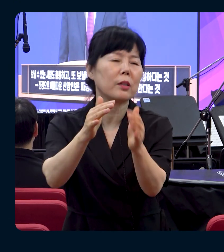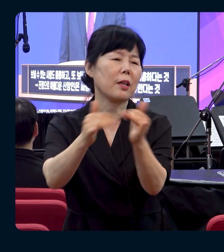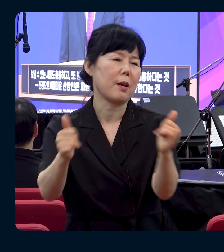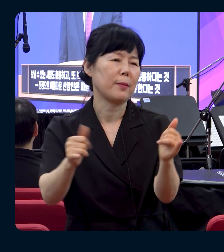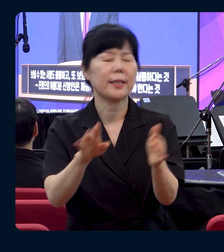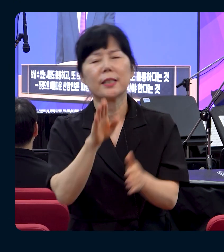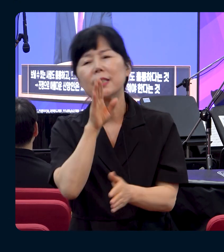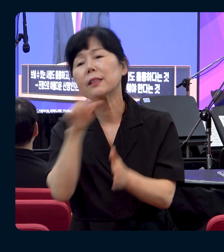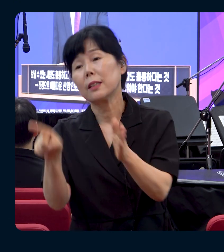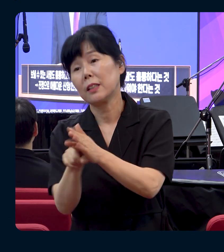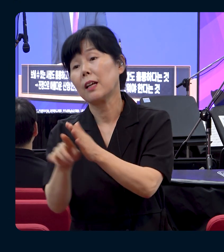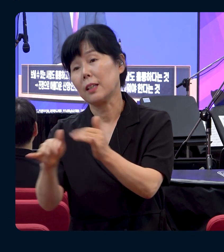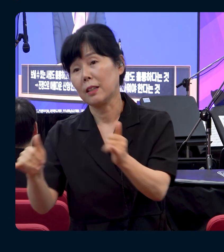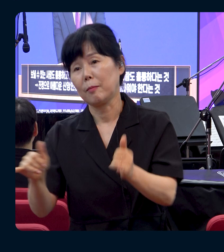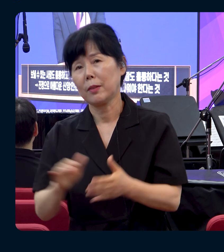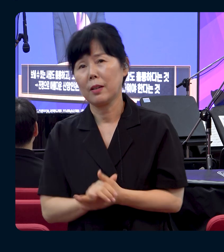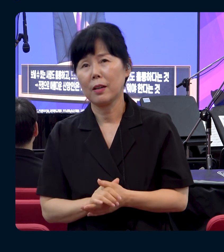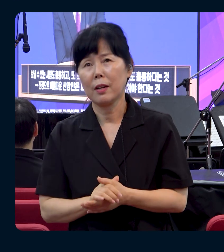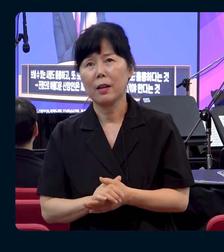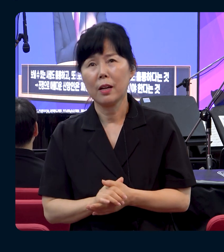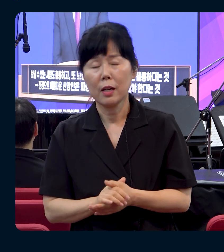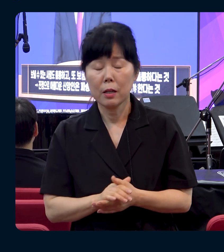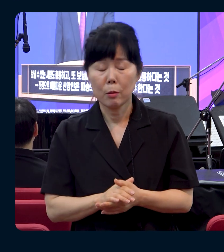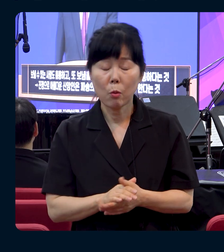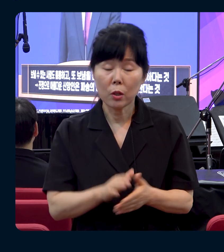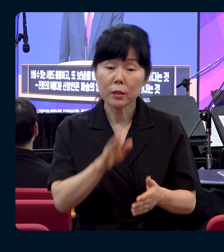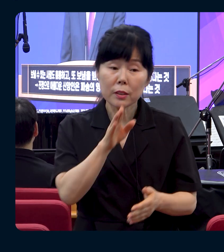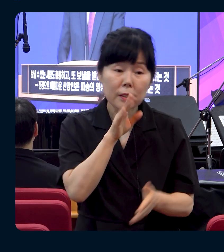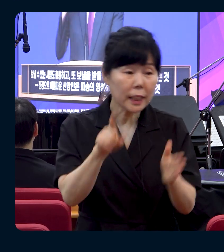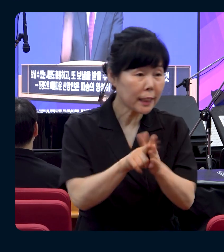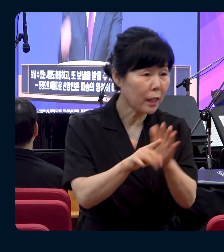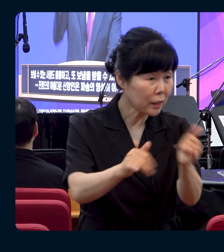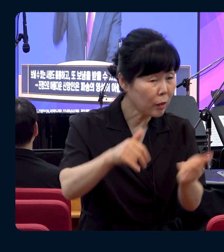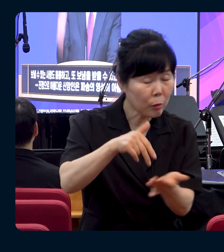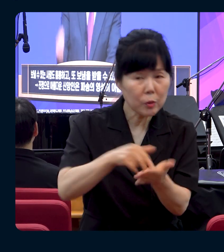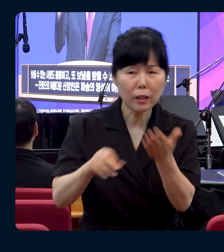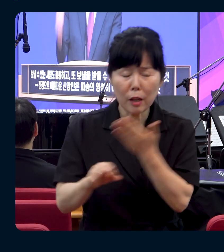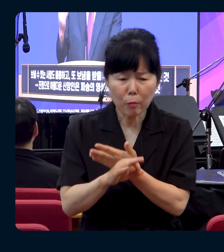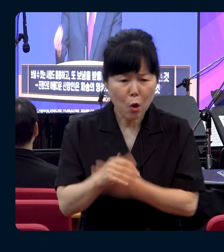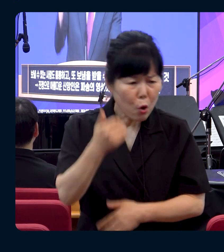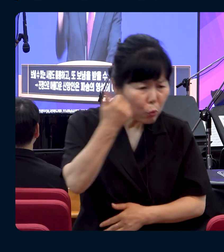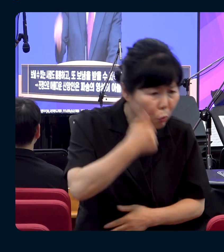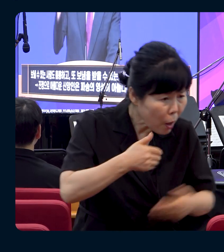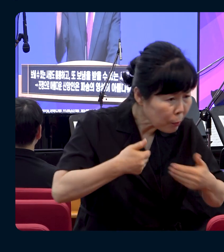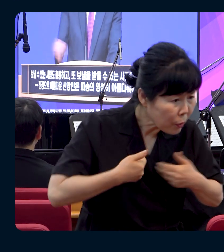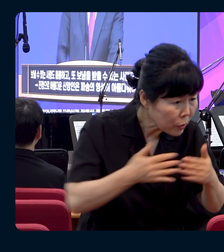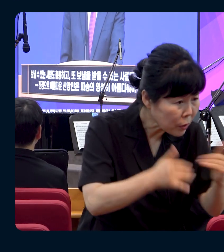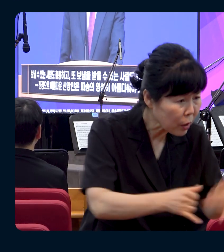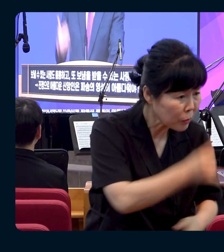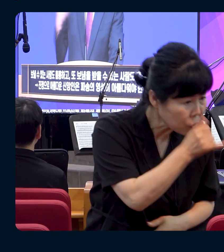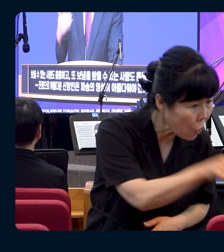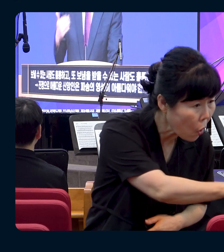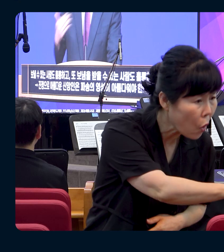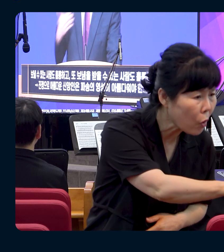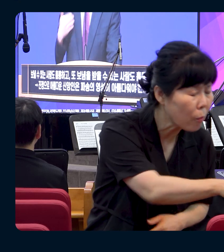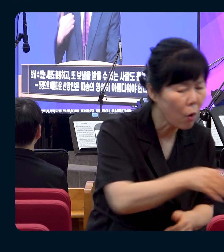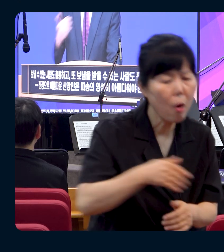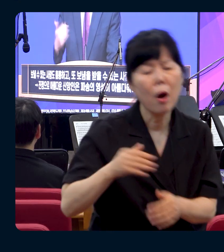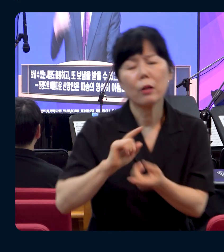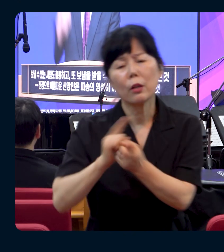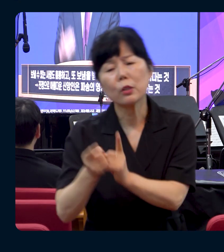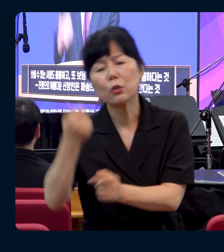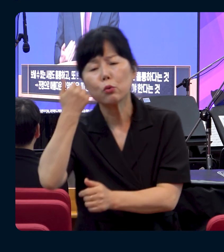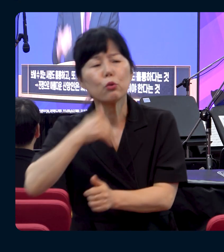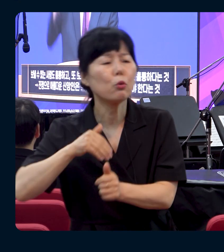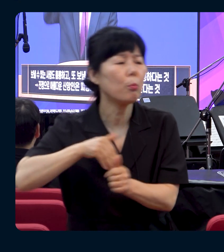아닙니까? 또 신앙이라고 한다면 누군가 필요한 상황에 있는 사람에 의하여 보냄을 받을 수 있는